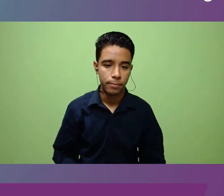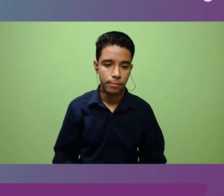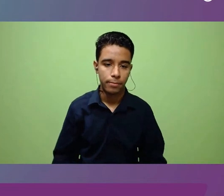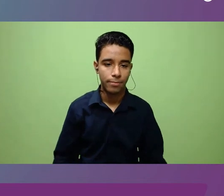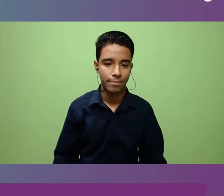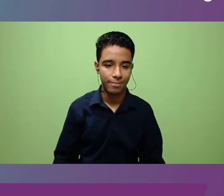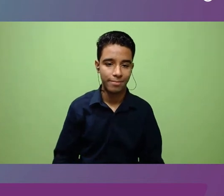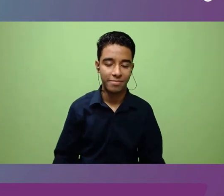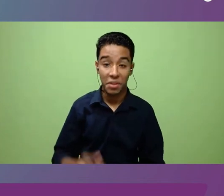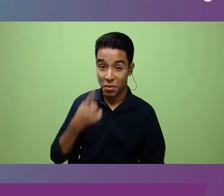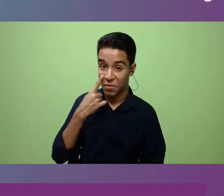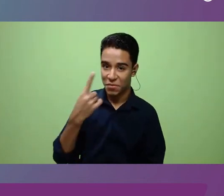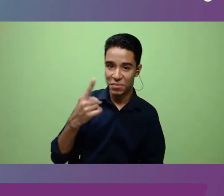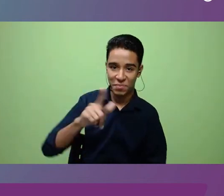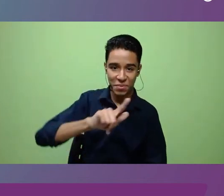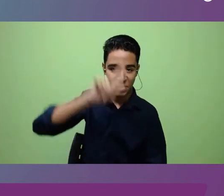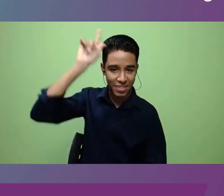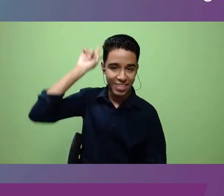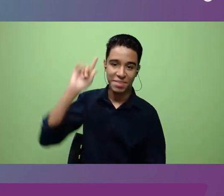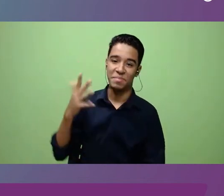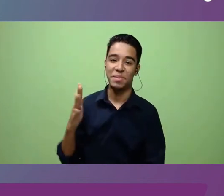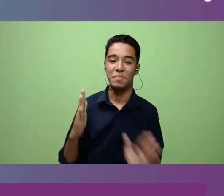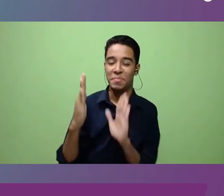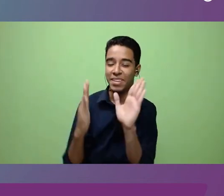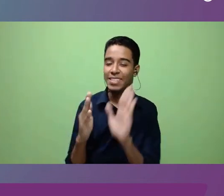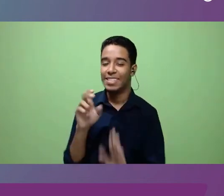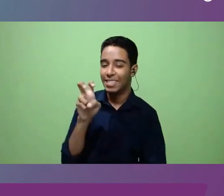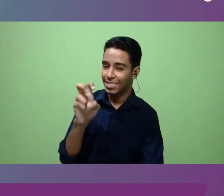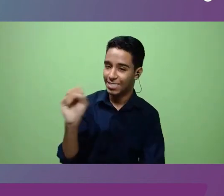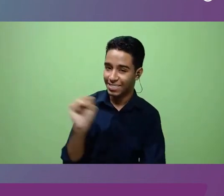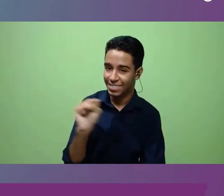Ó, o lag time do Gustavo está em 5 segundos.